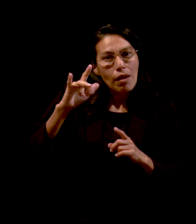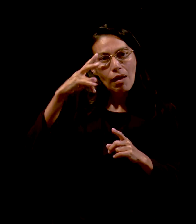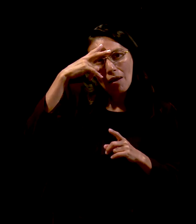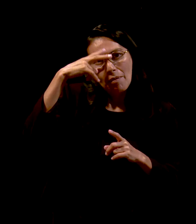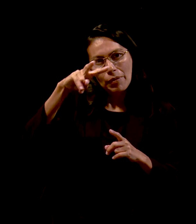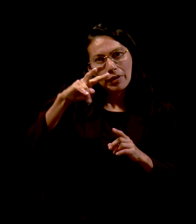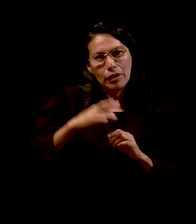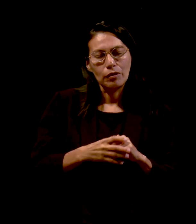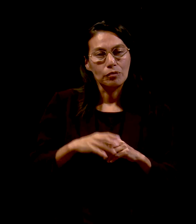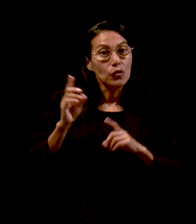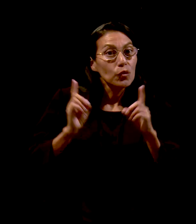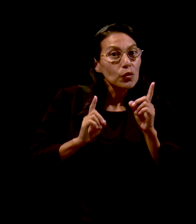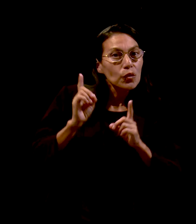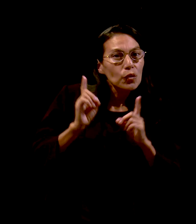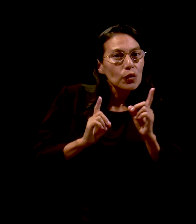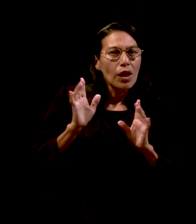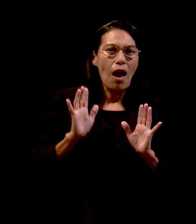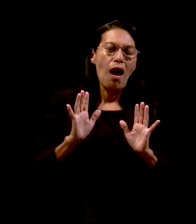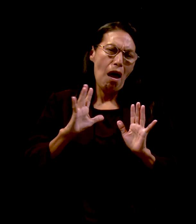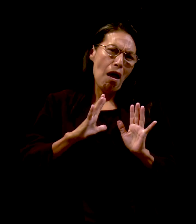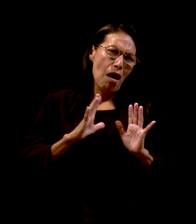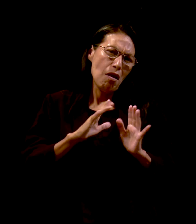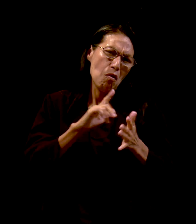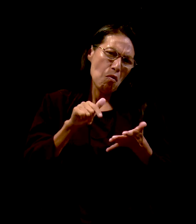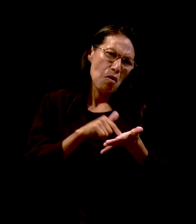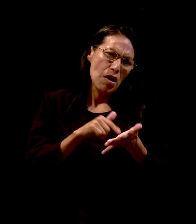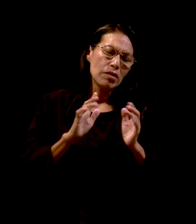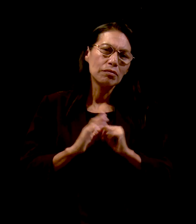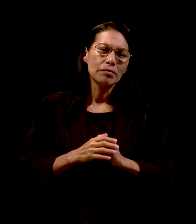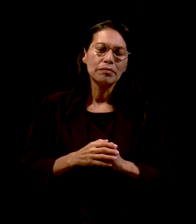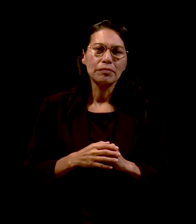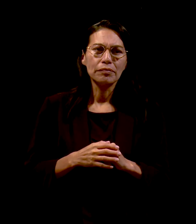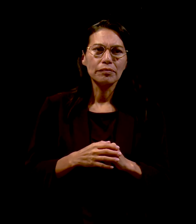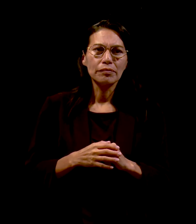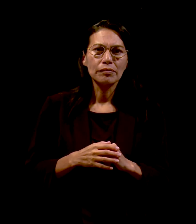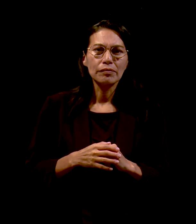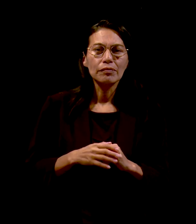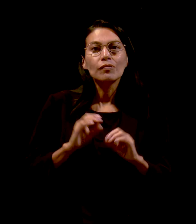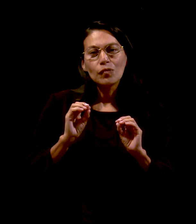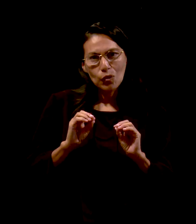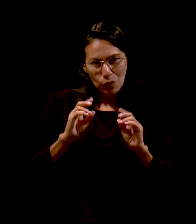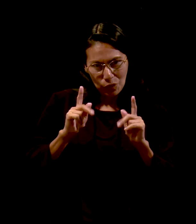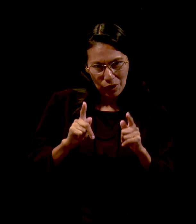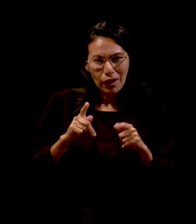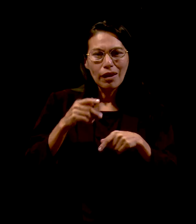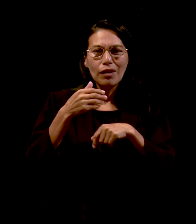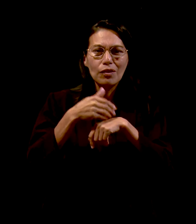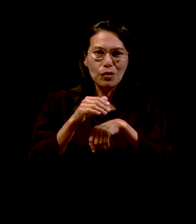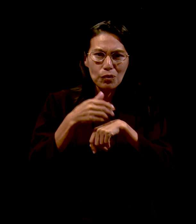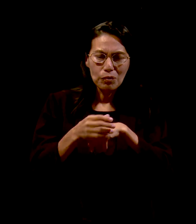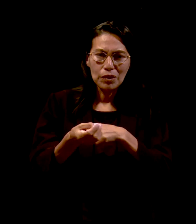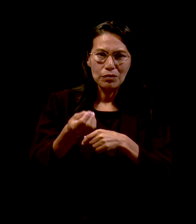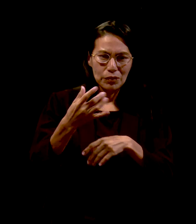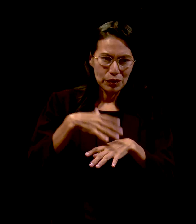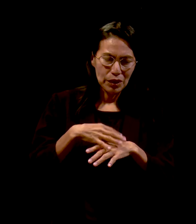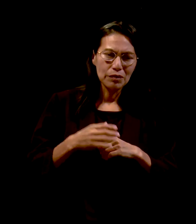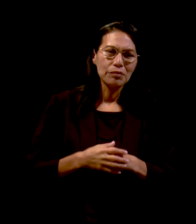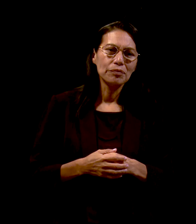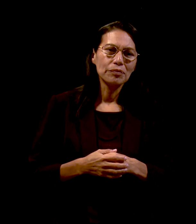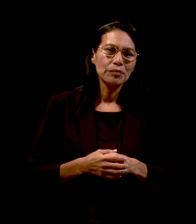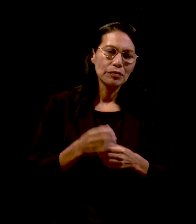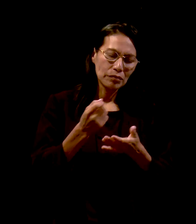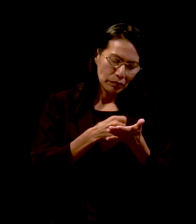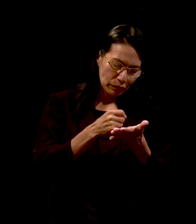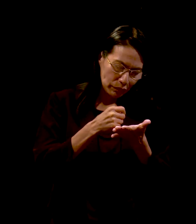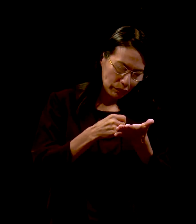asiento disponible ok anoté el número colgué el teléfono y dije tengo que llamar a otra persona